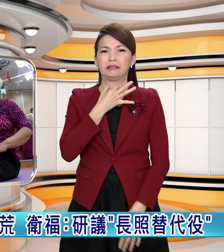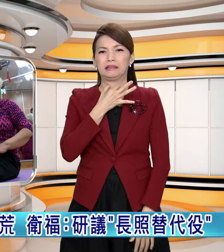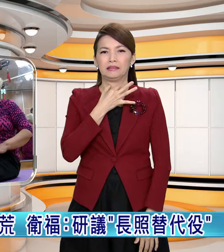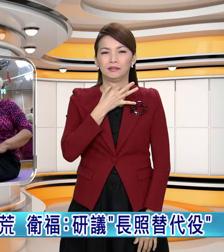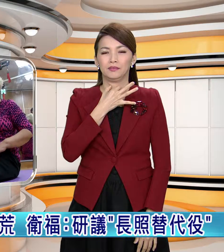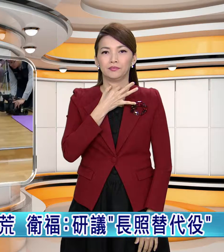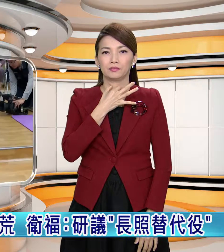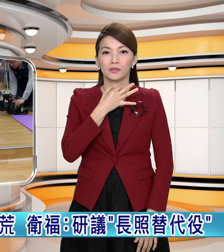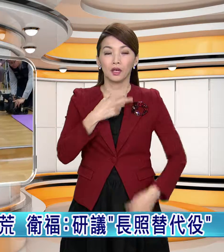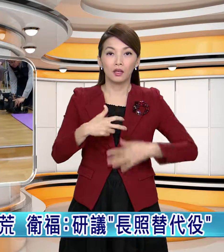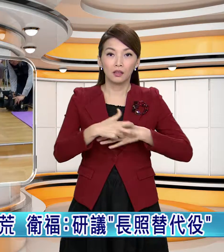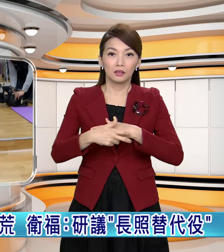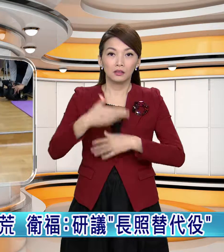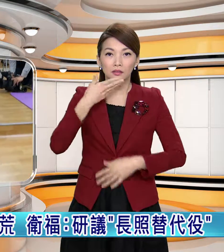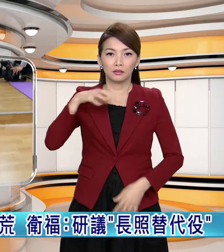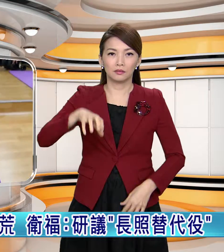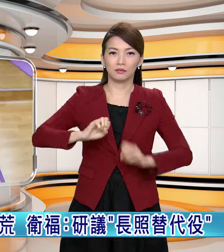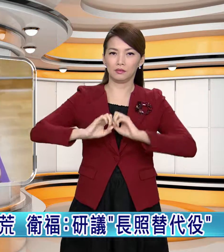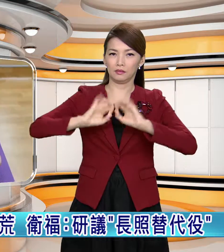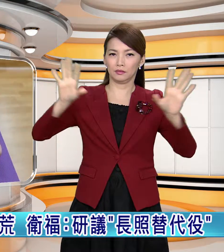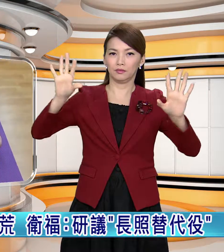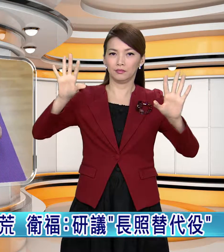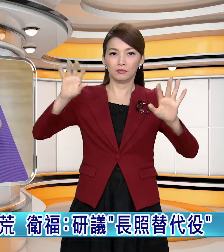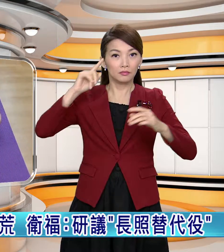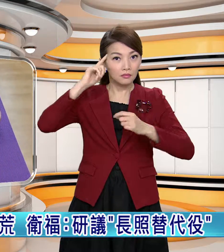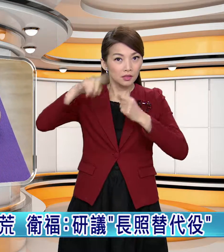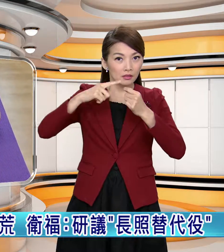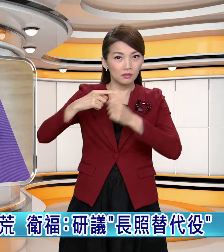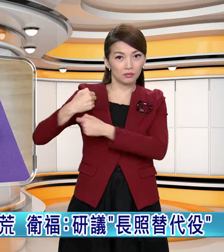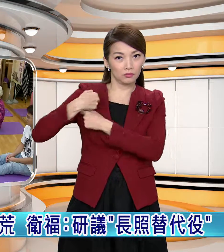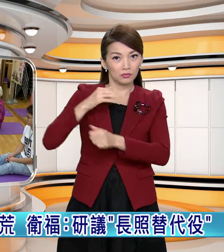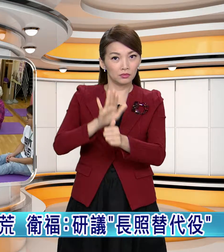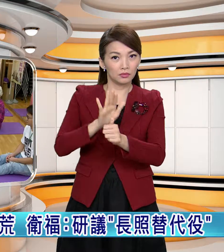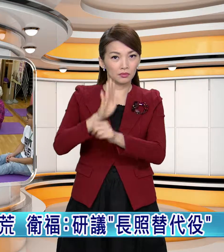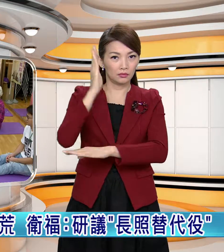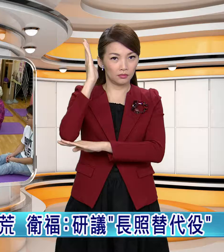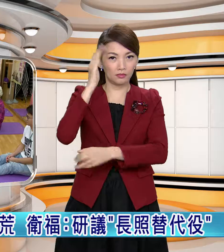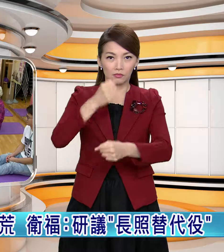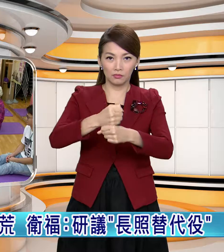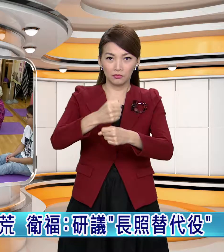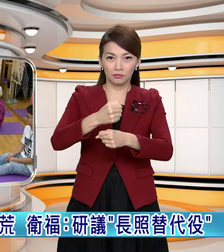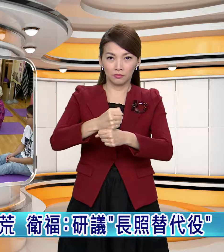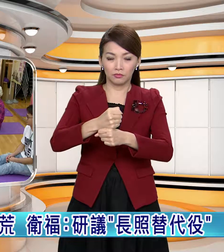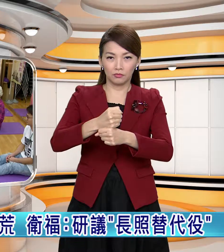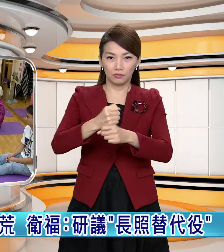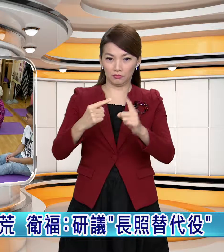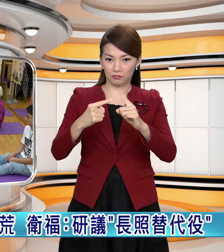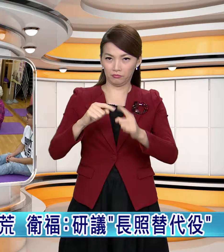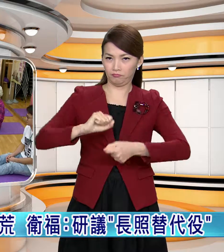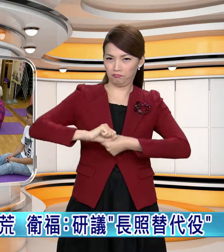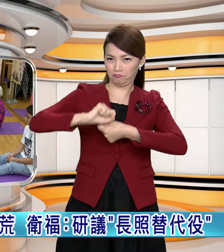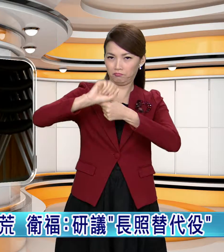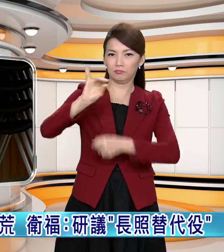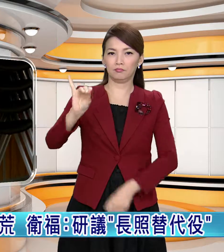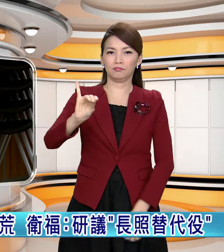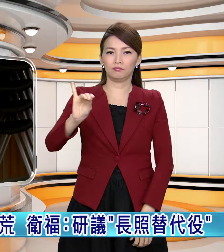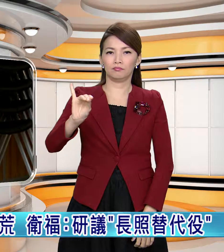1.2 万的照顾人力缺口，卫福部明年将会增加1000名一般替代役，分发